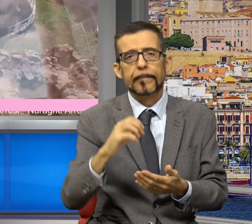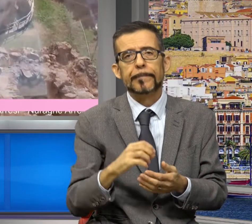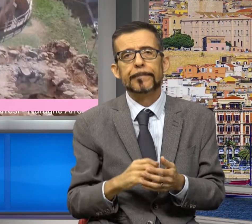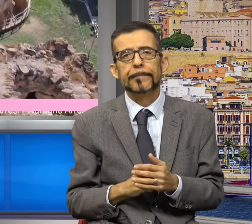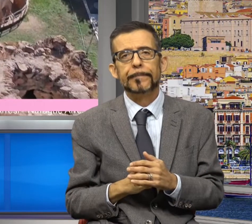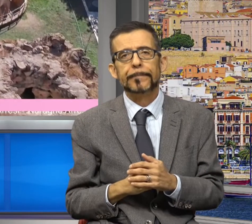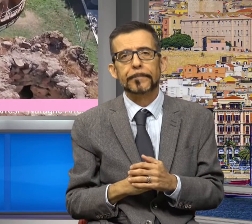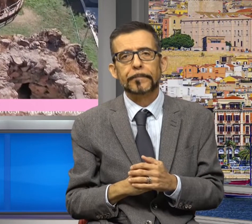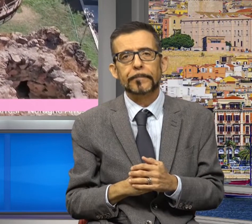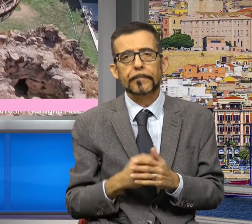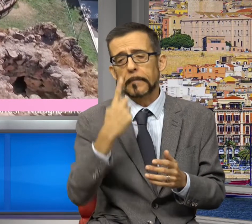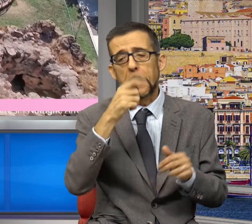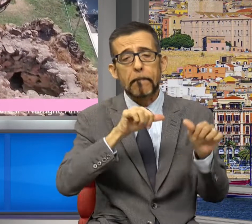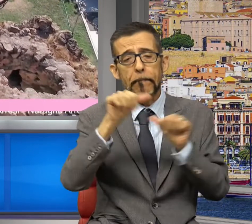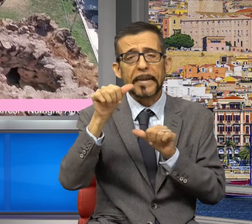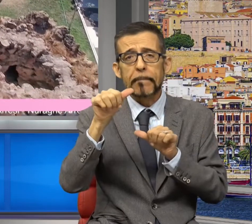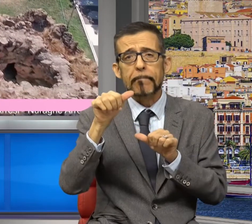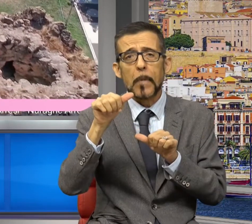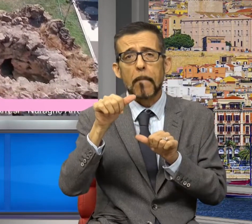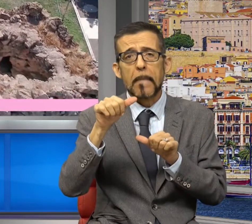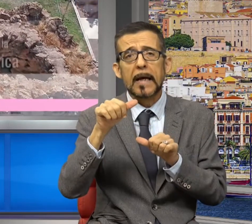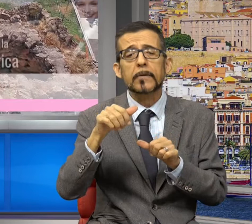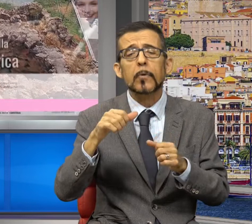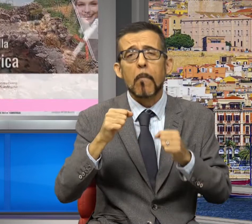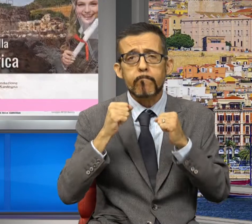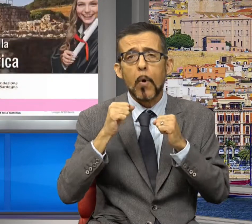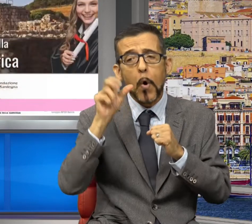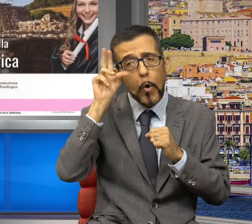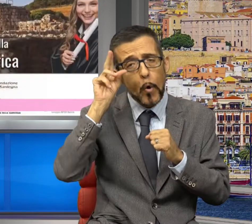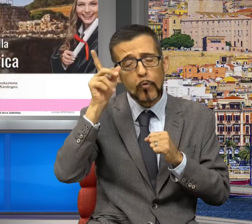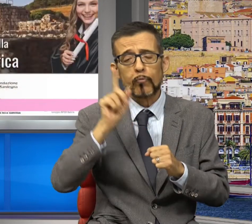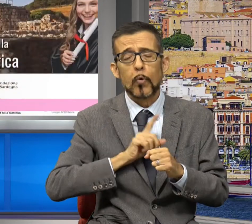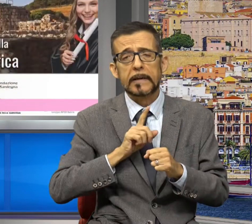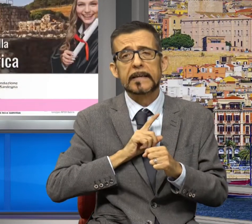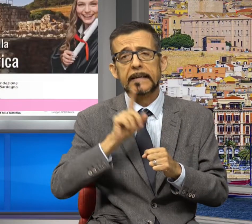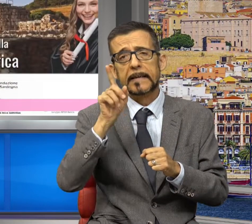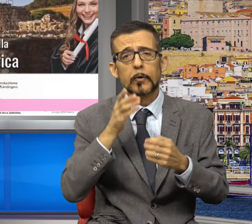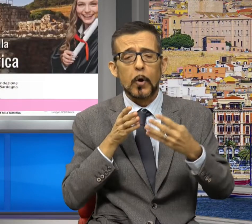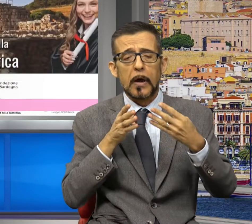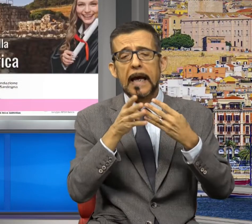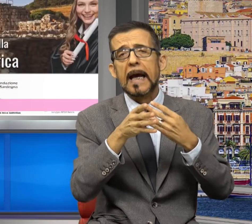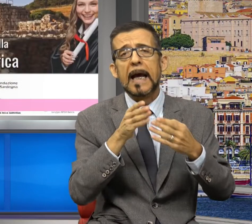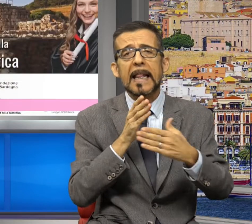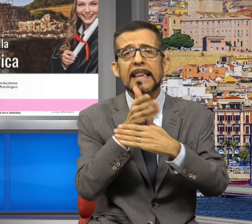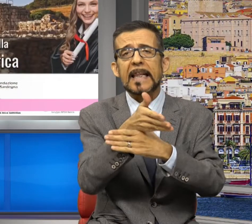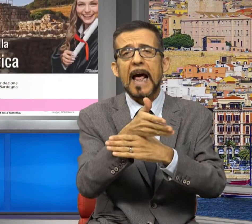il primo passo perché possa essere riconosciuto il suo diritto ad entrare nel patrimonio dell'umanità.